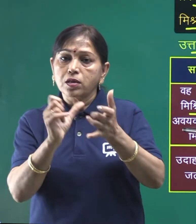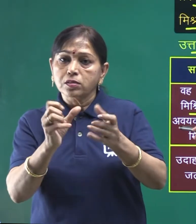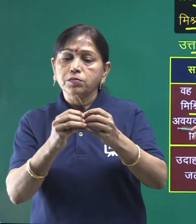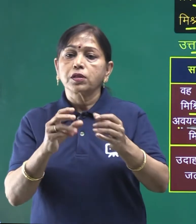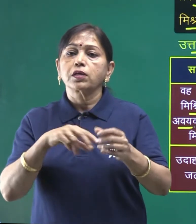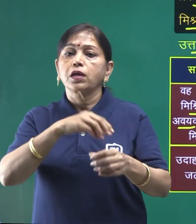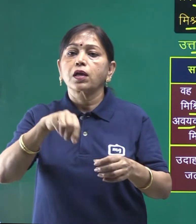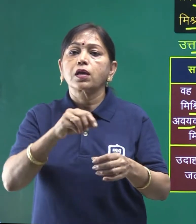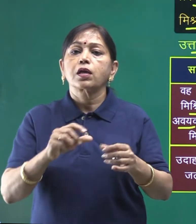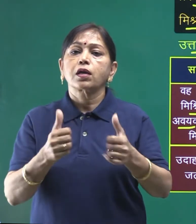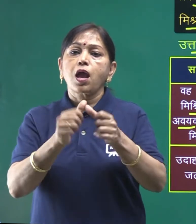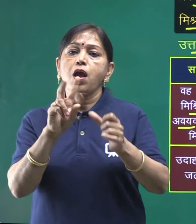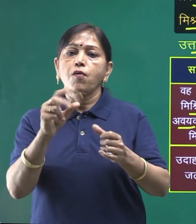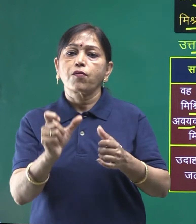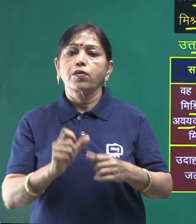अवयव